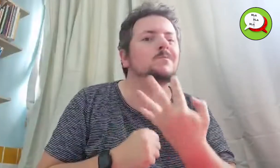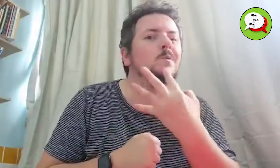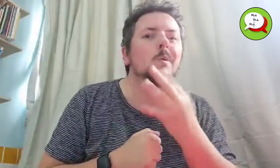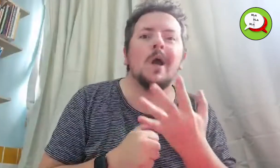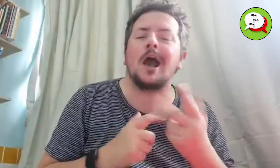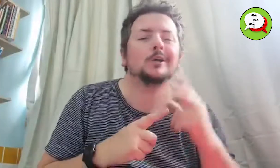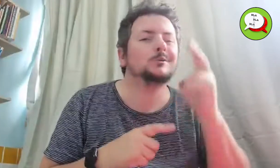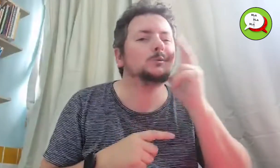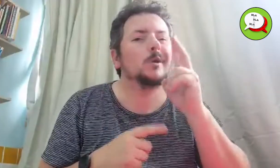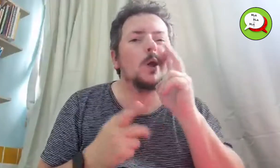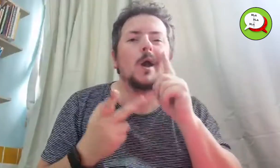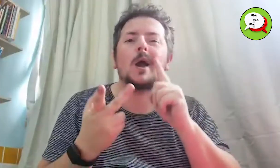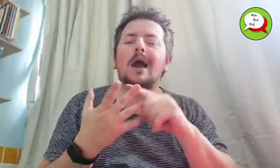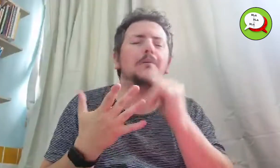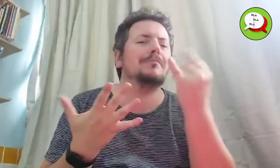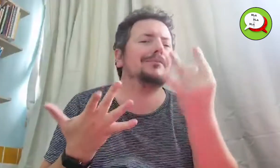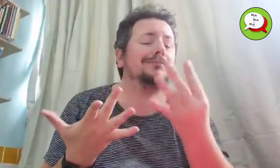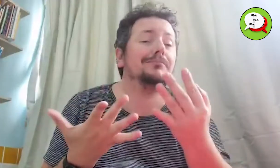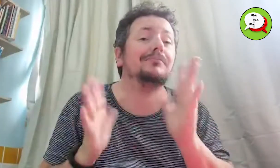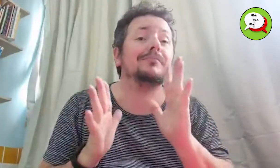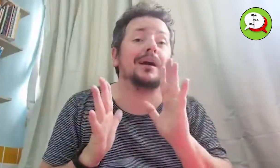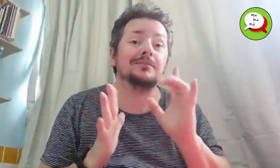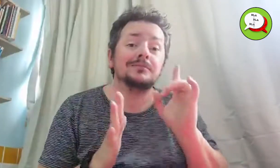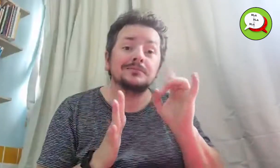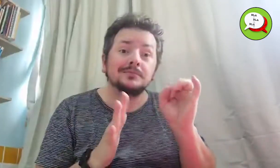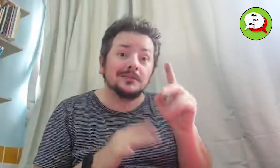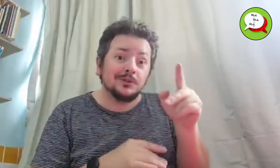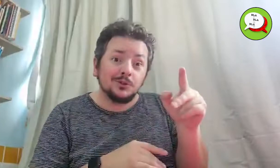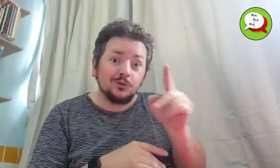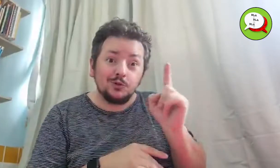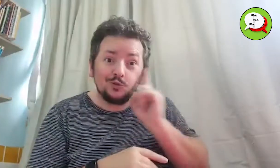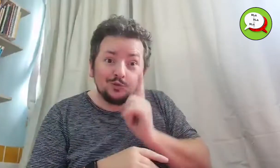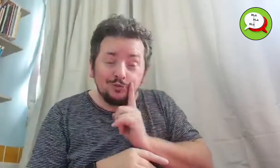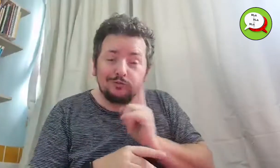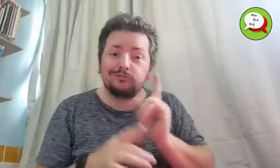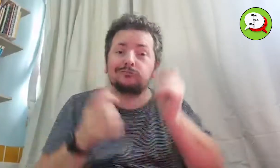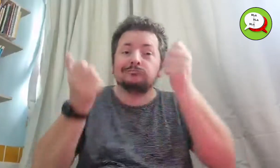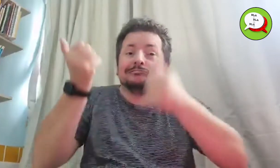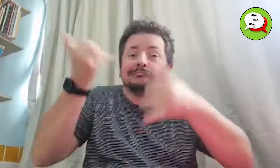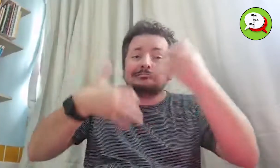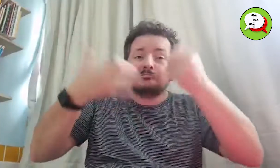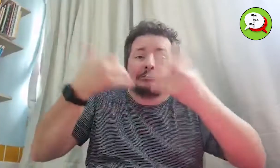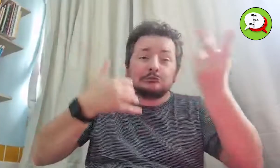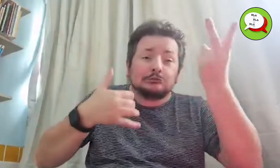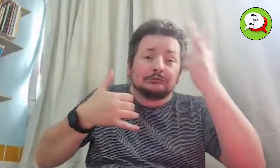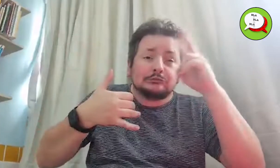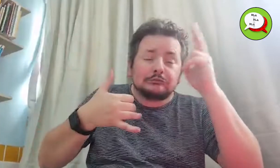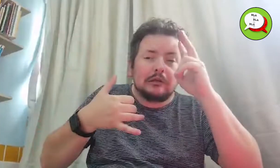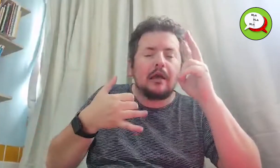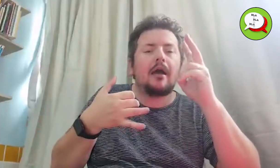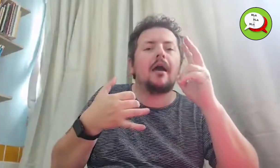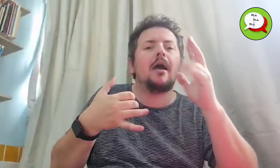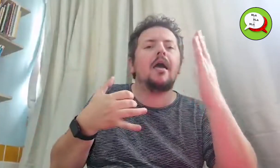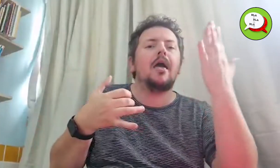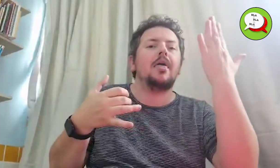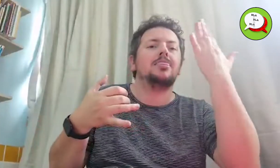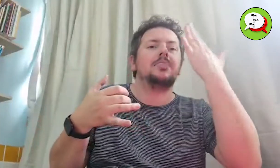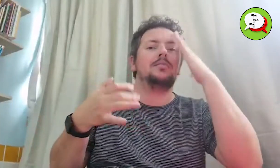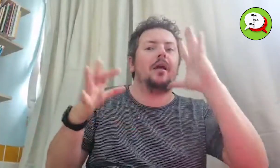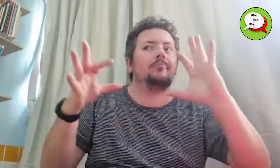essa falta de conhecimento, porque ele não sabe das disciplinas, ele não tem todo o conhecimento. Por exemplo, eu, no meu caso, quando eu